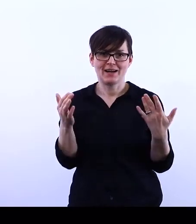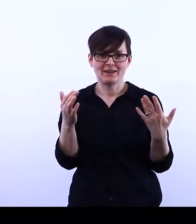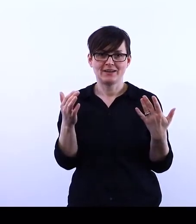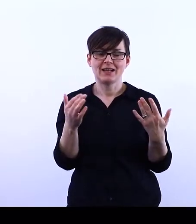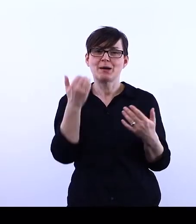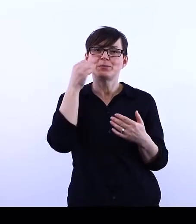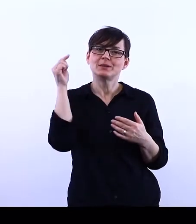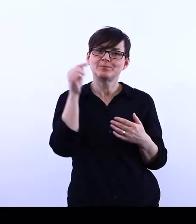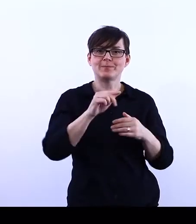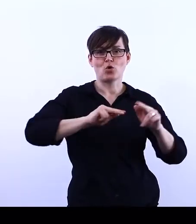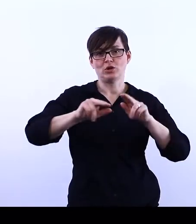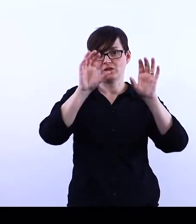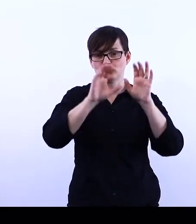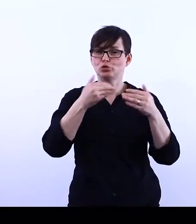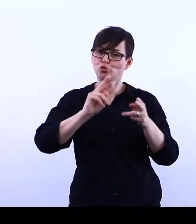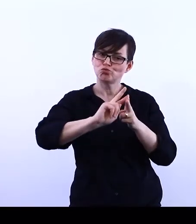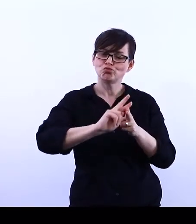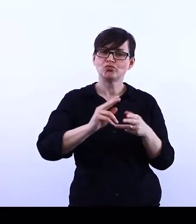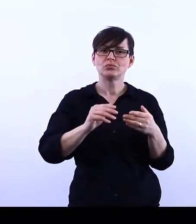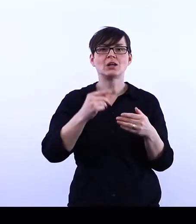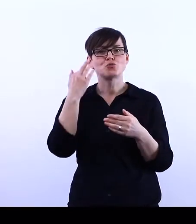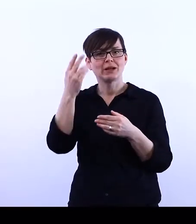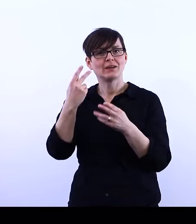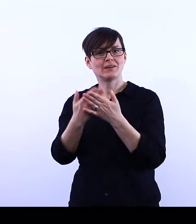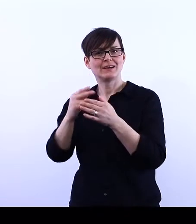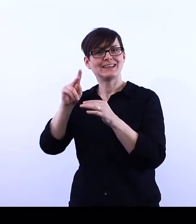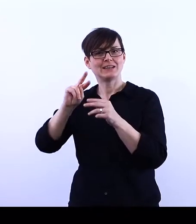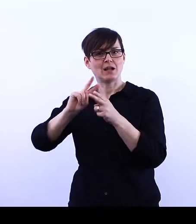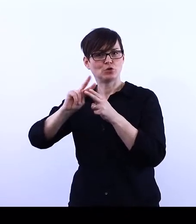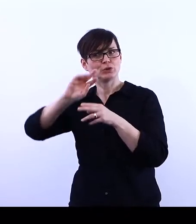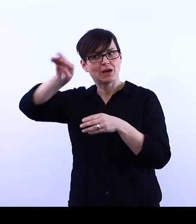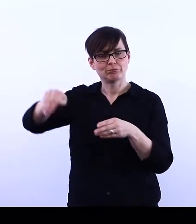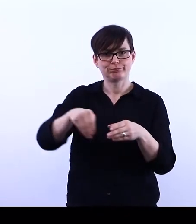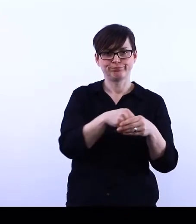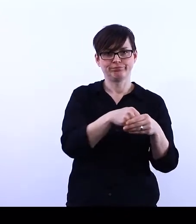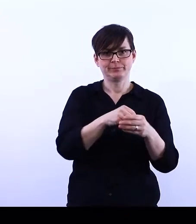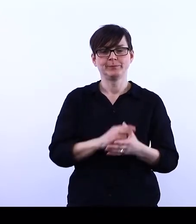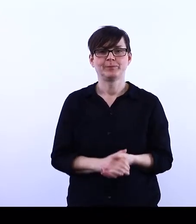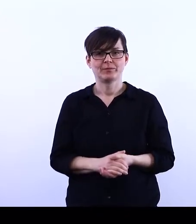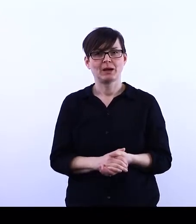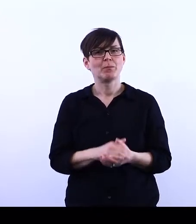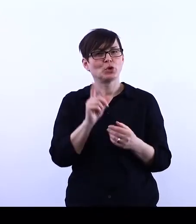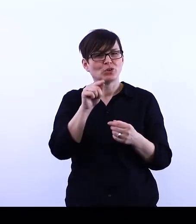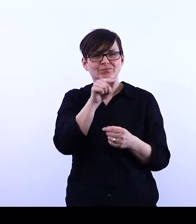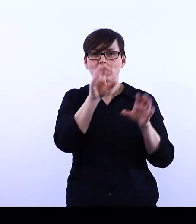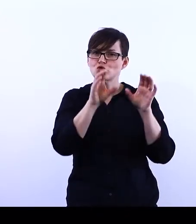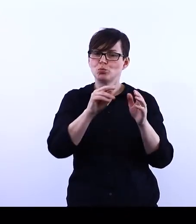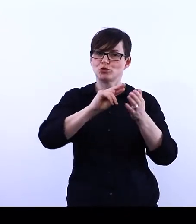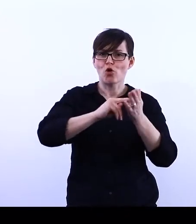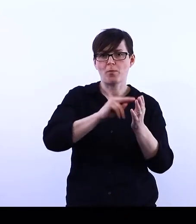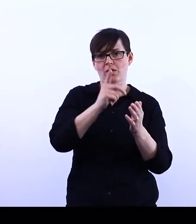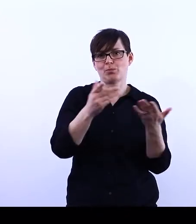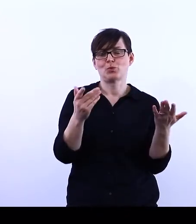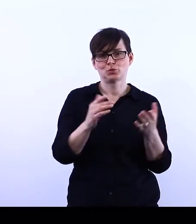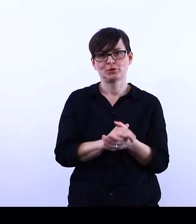bereitet werden, dass diese digitalen Tools implementiert werden können. Und was auch aus Programmgebersicht natürlich